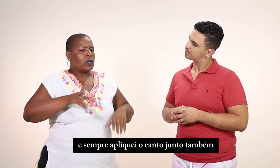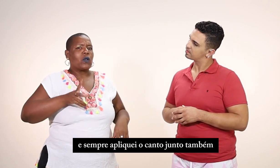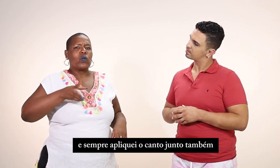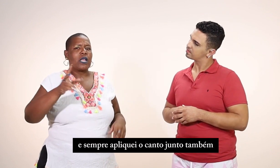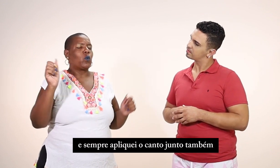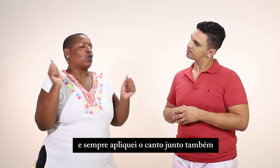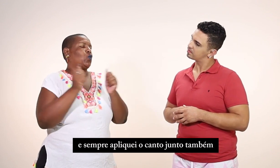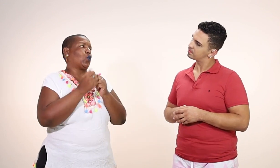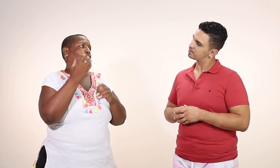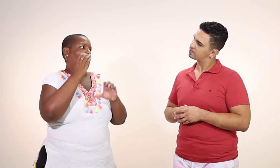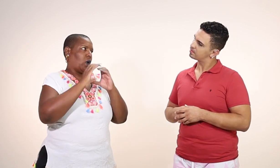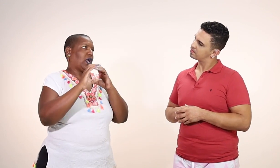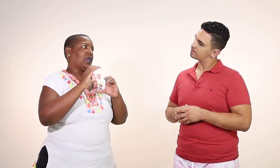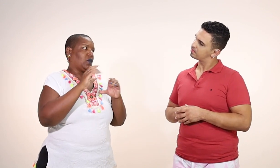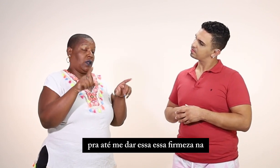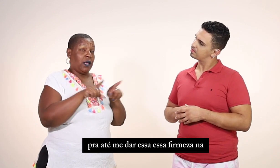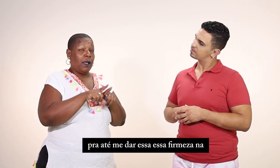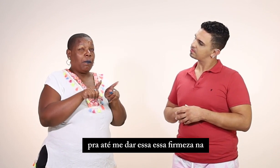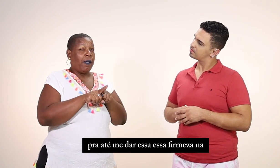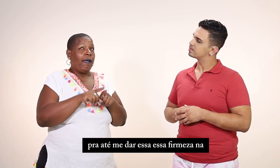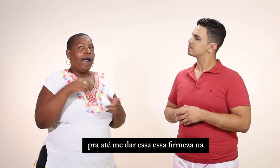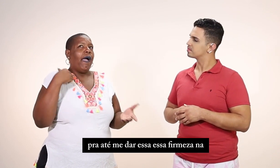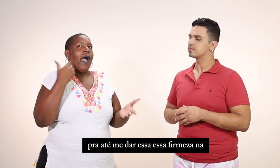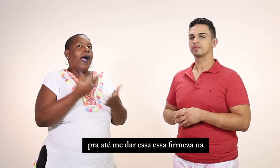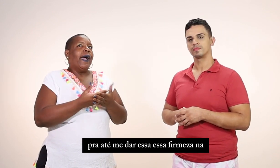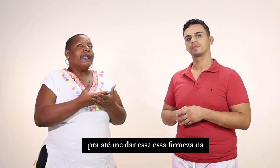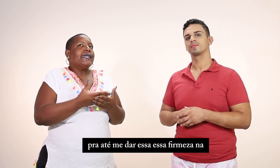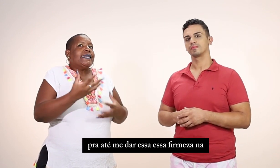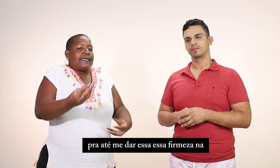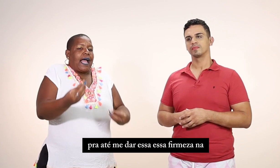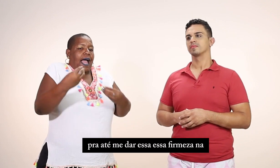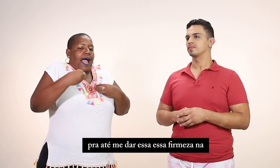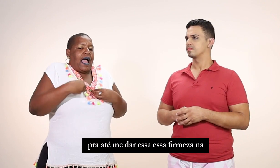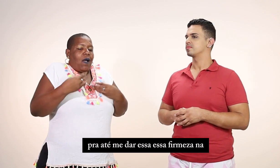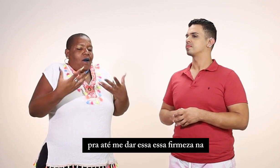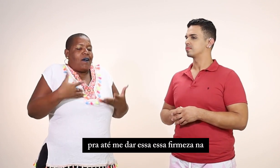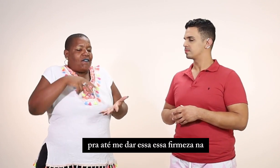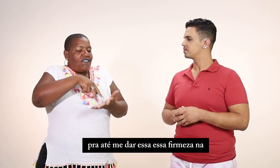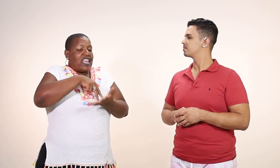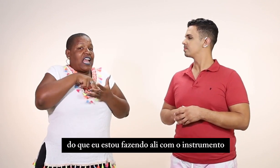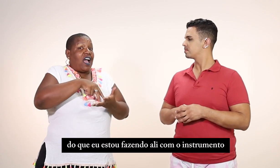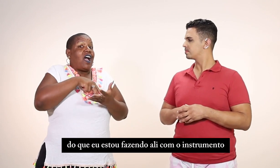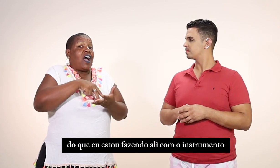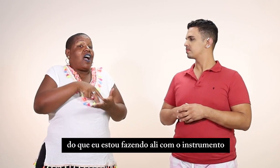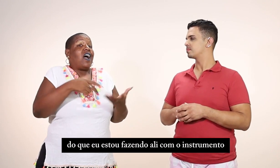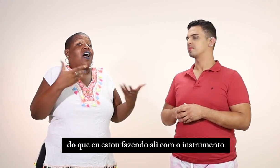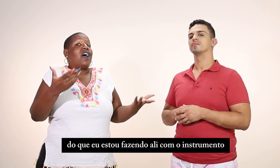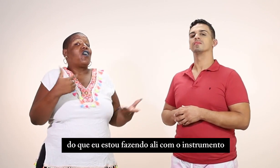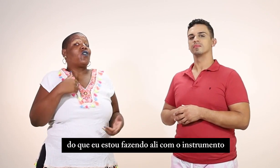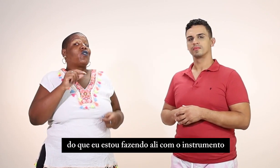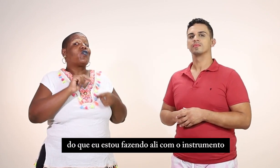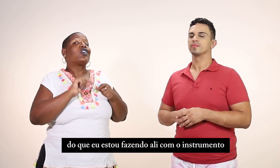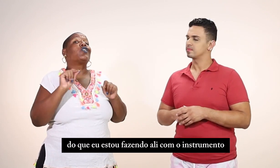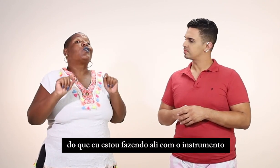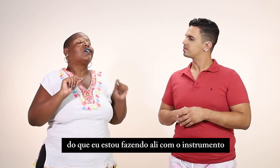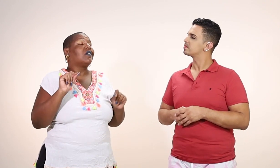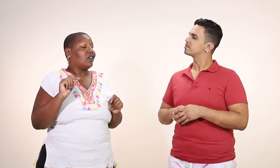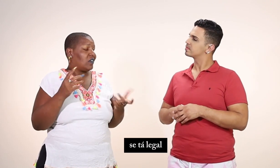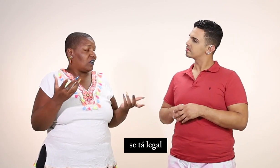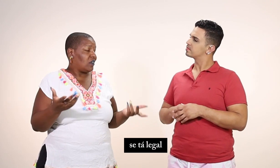junto também, para até me dar essa firmeza do que eu estou fazendo ali com o instrumento, se está